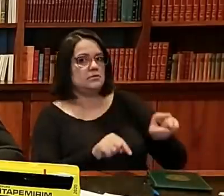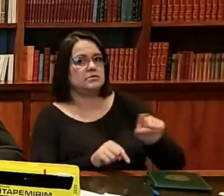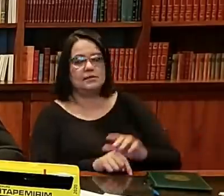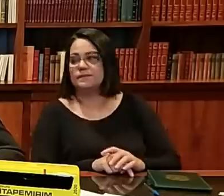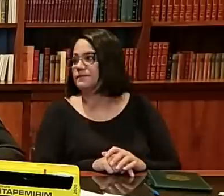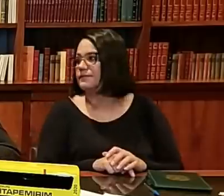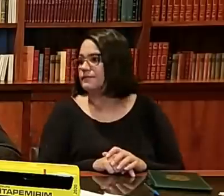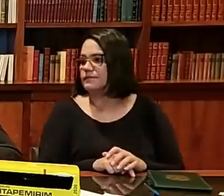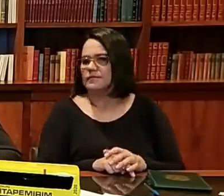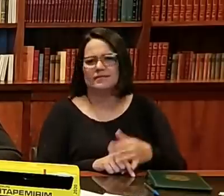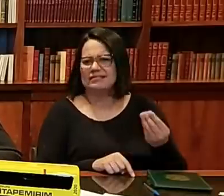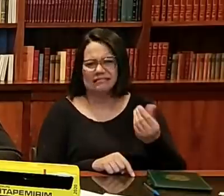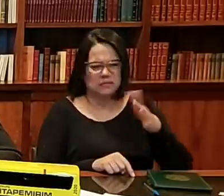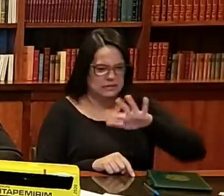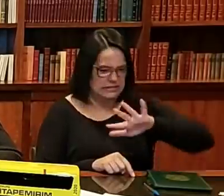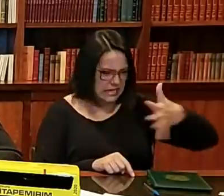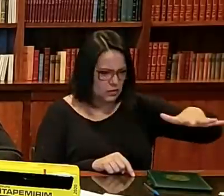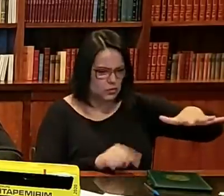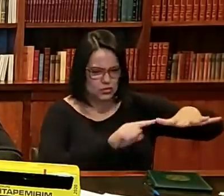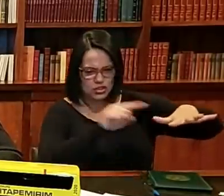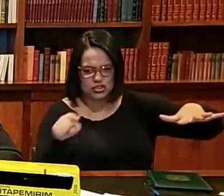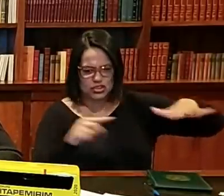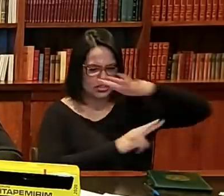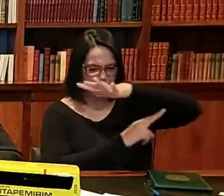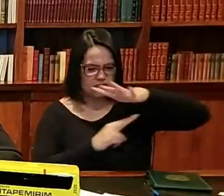Santos Cajati, acho que não tem viabilidade econômica, não tem, né?